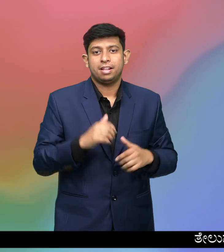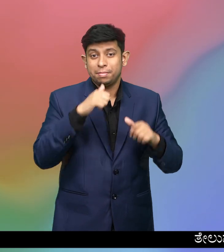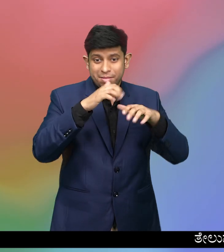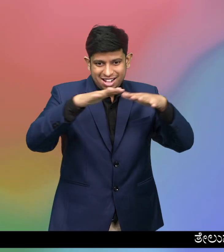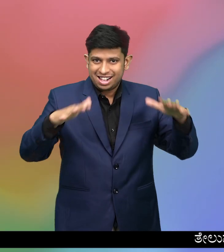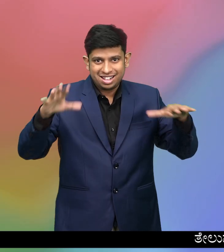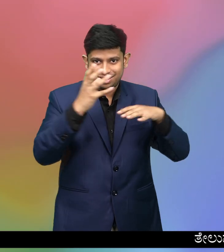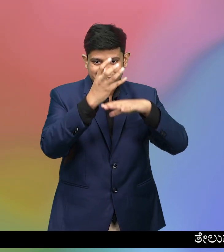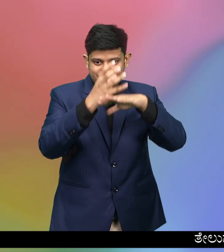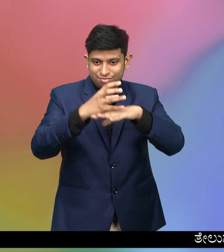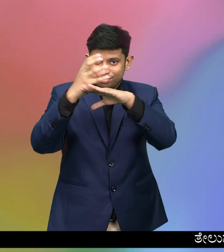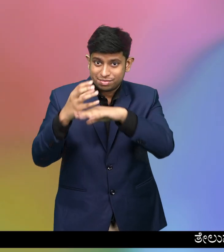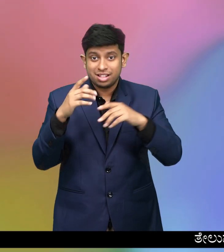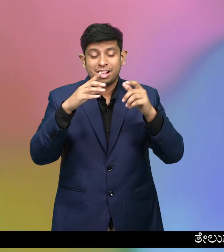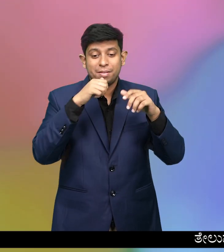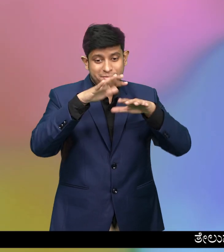ತೇಲುವ ಮತ್ತು ಮುಳುಗುವುದು,